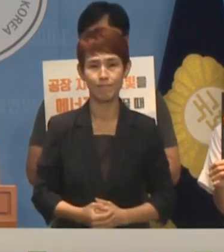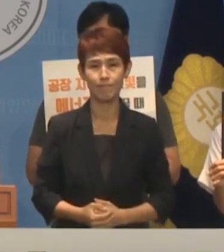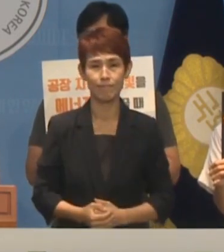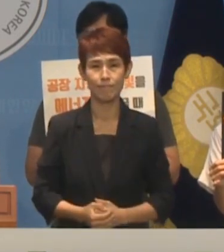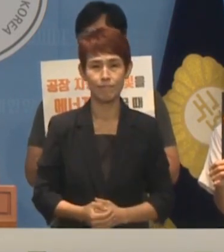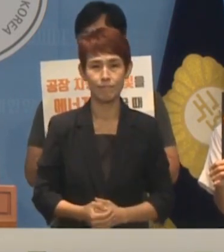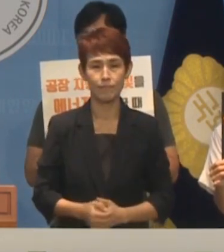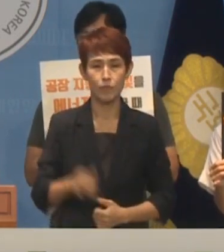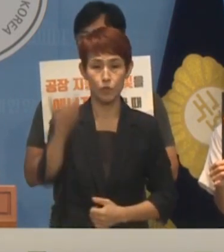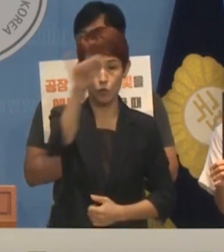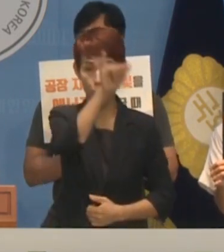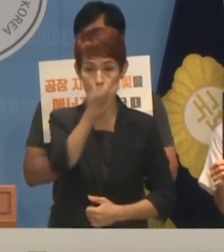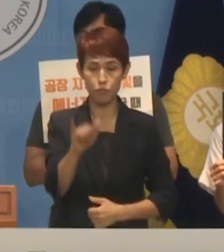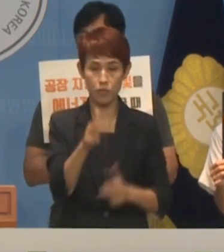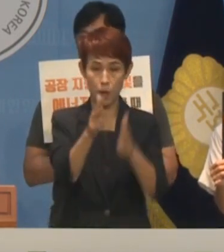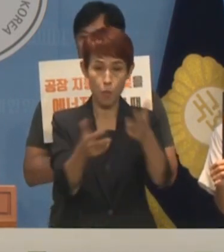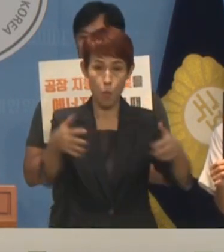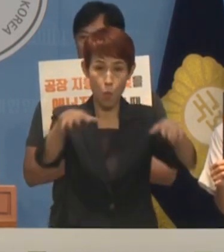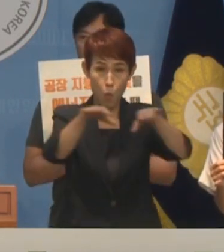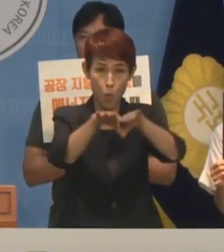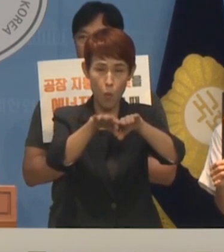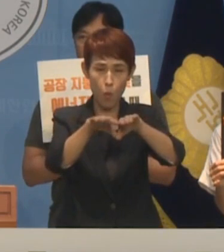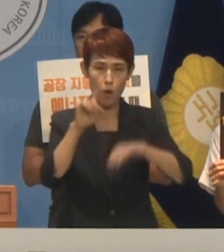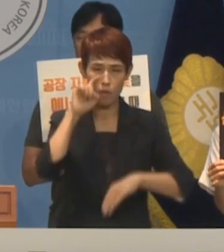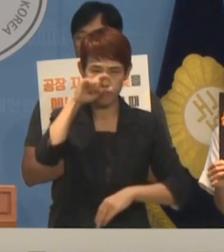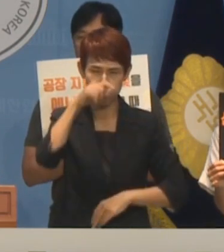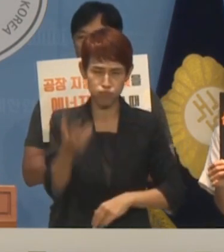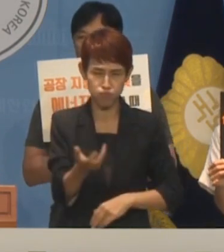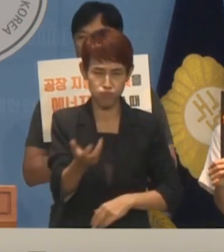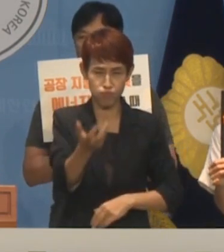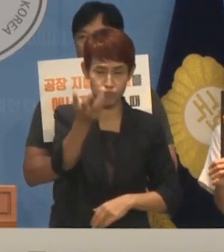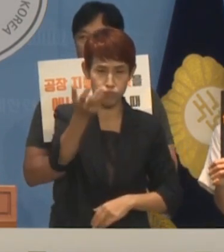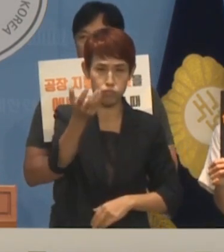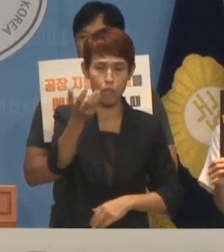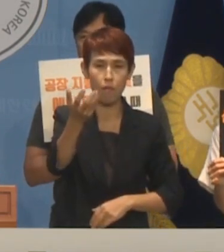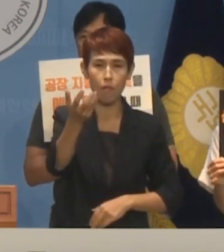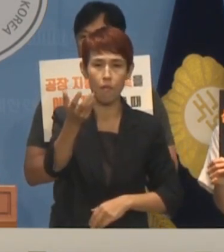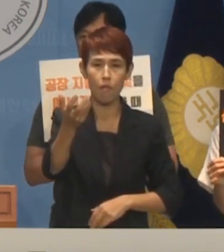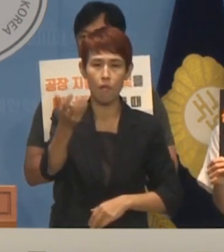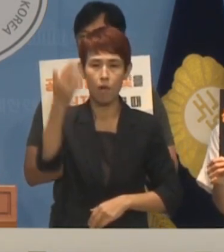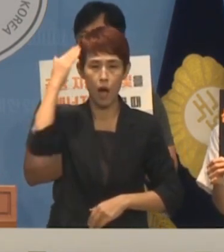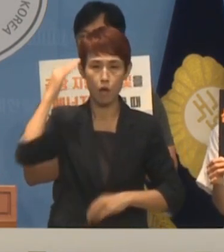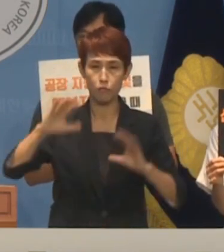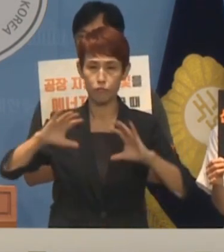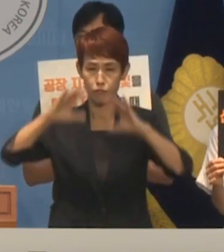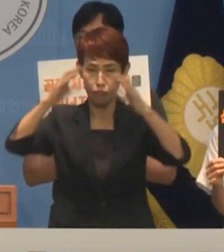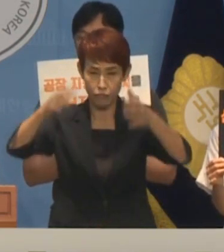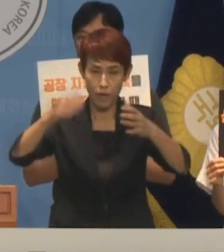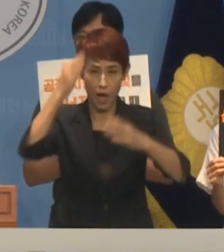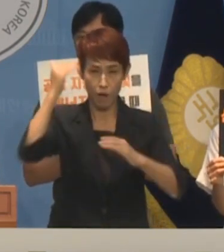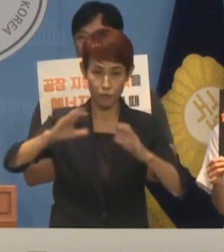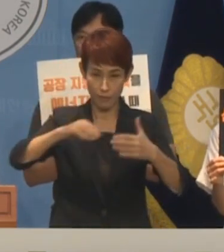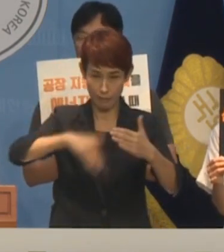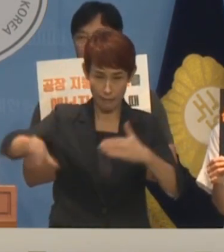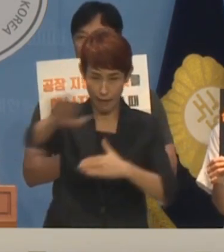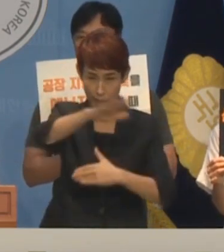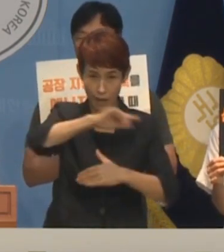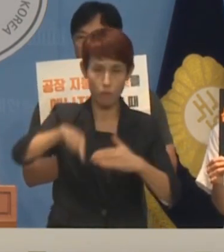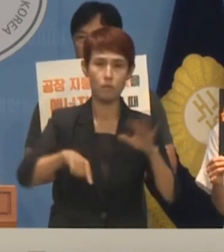현재 전국 산업단지에서 배출되는 온실가스는 국가 전체 배출량의 약 45%나